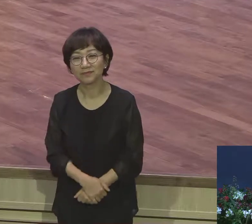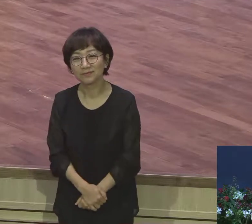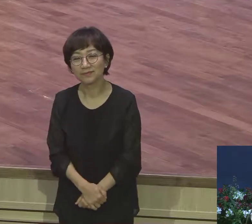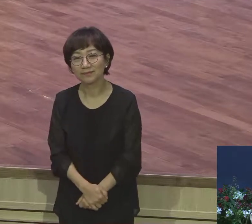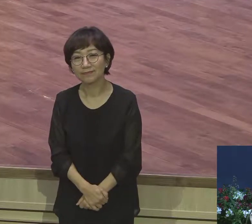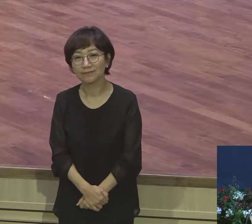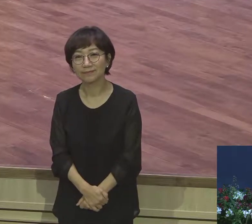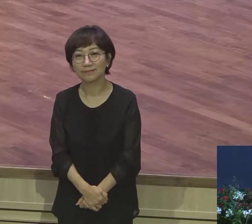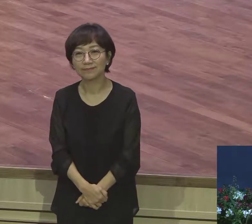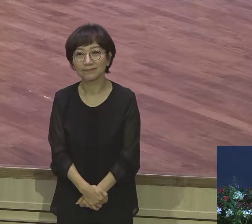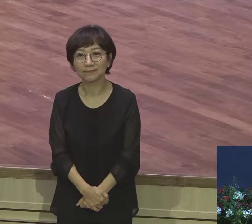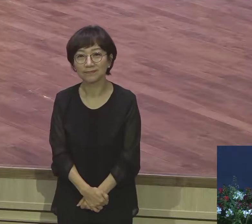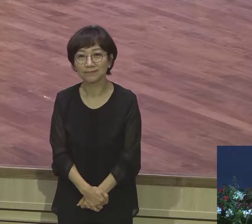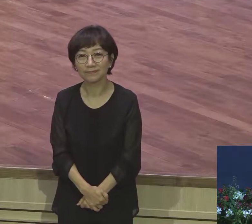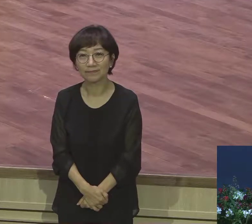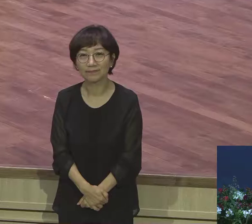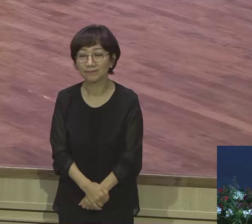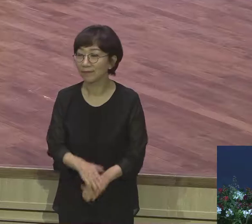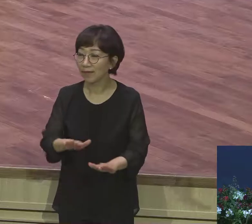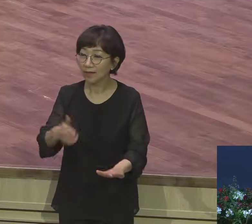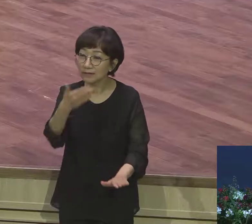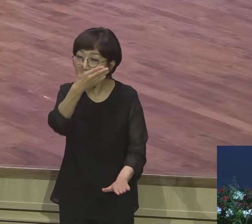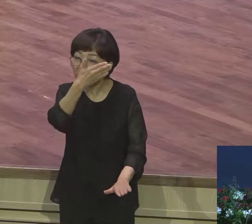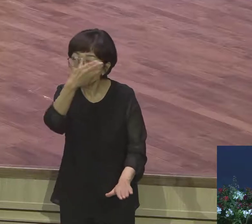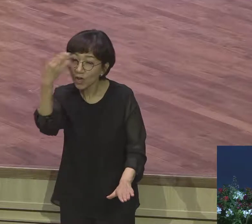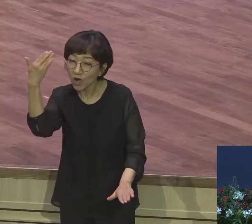청년들이 기도자면 1호가 뭐요 결혼이잖아